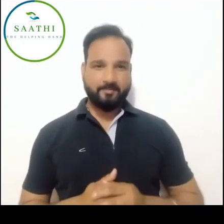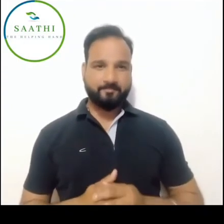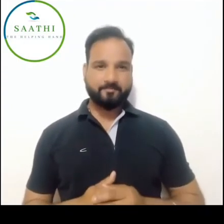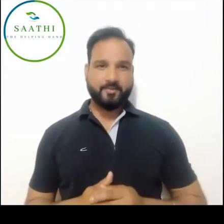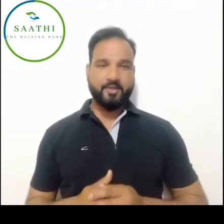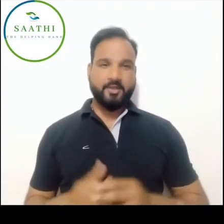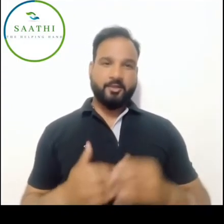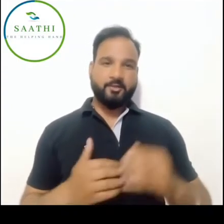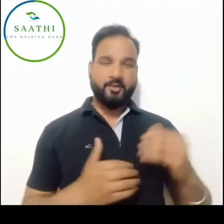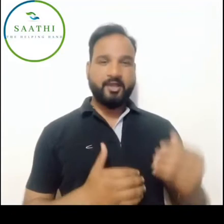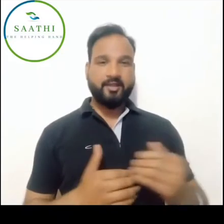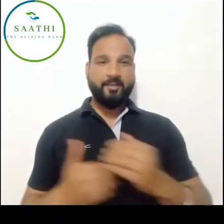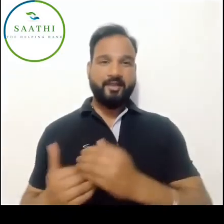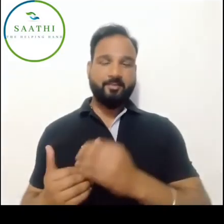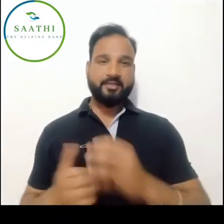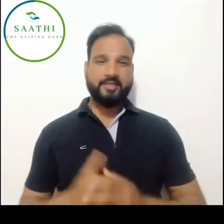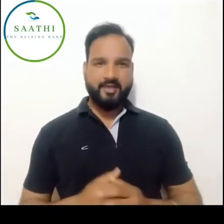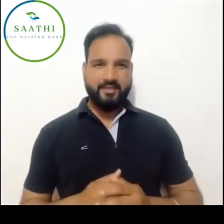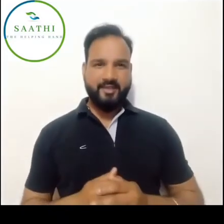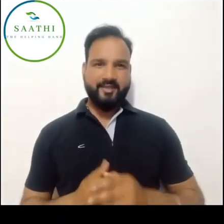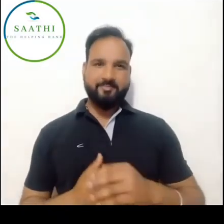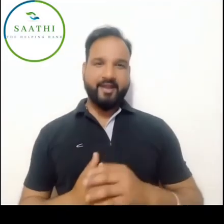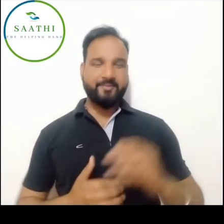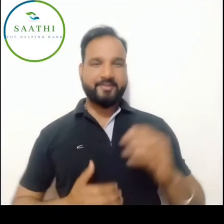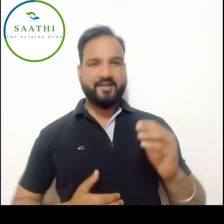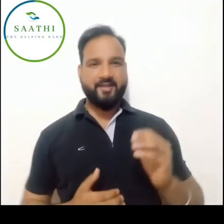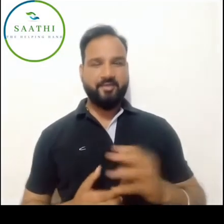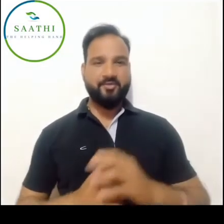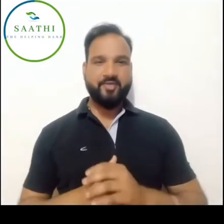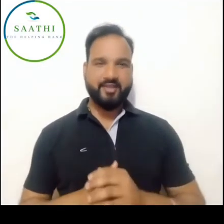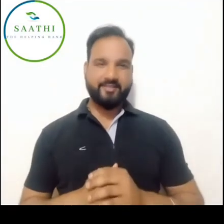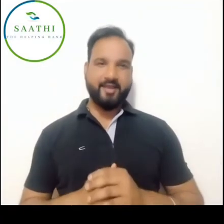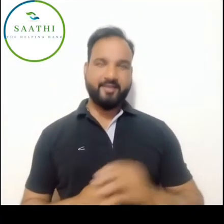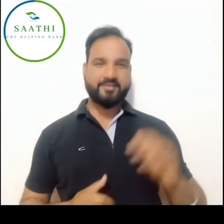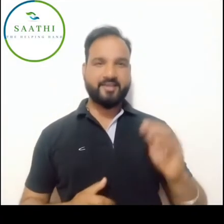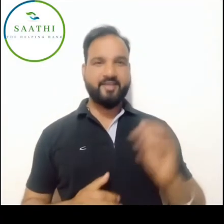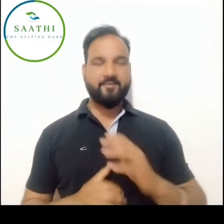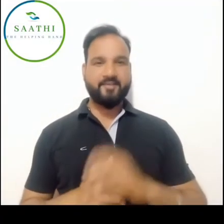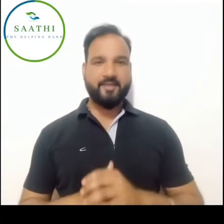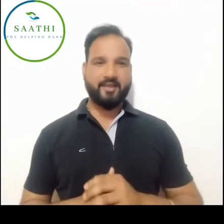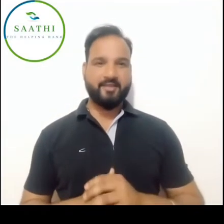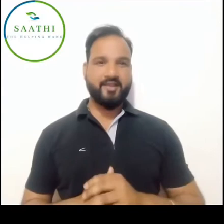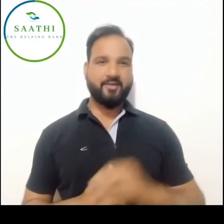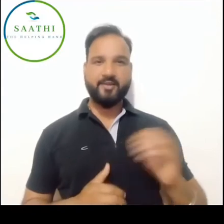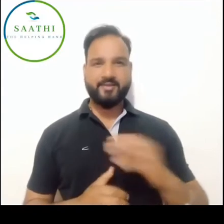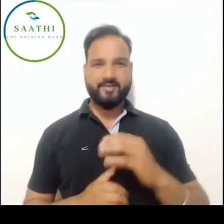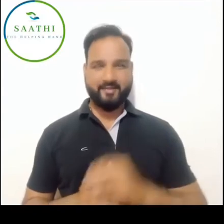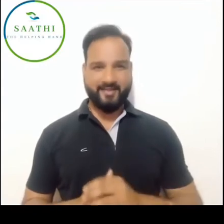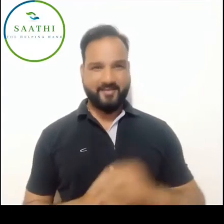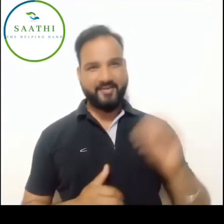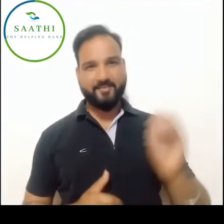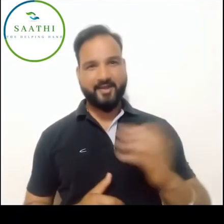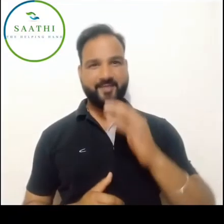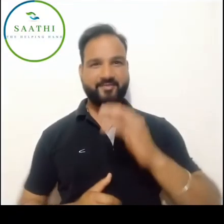प्रारंभ किया। तो लगातार भीड़ ये बोलते जा रही थी कि इस पहाड़ी पे चढ़ना बेवकूफी है, इस पहाड़ी पे चढ़ना इम्पॉसिबल है, यहाँ कोई नहीं